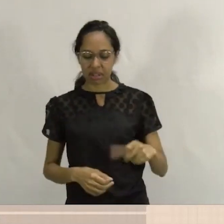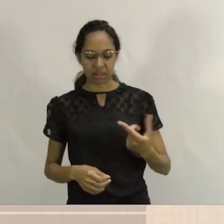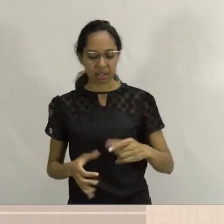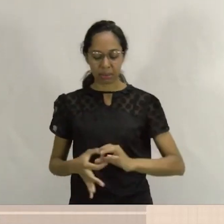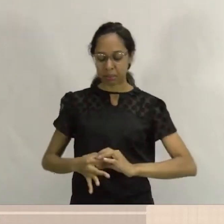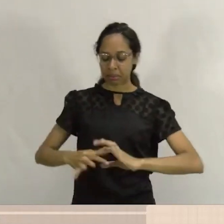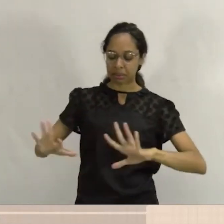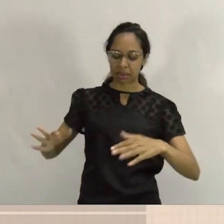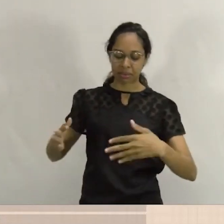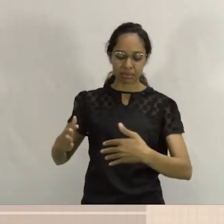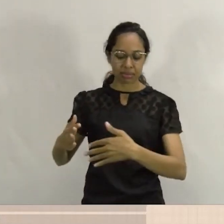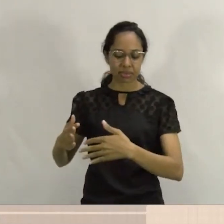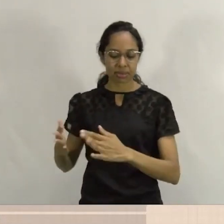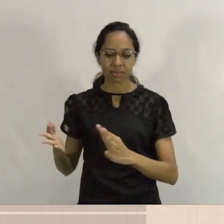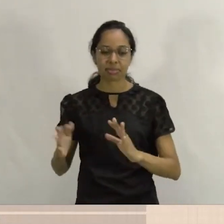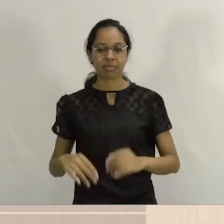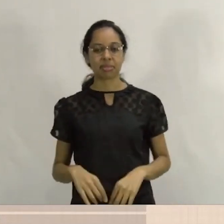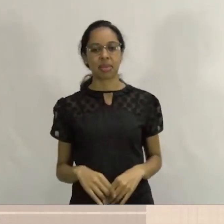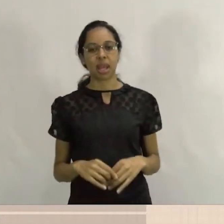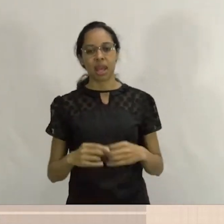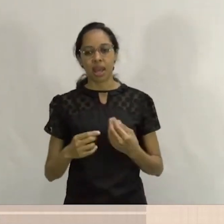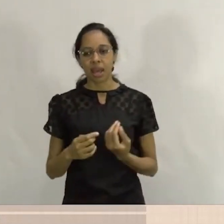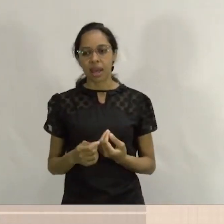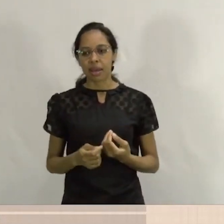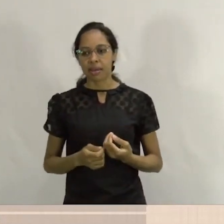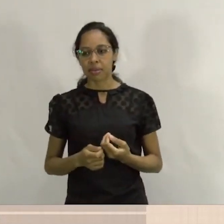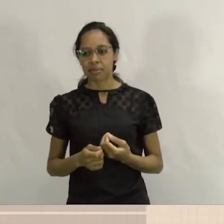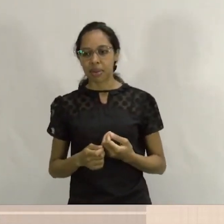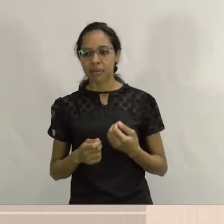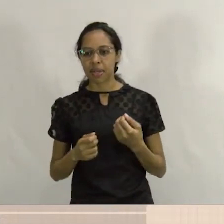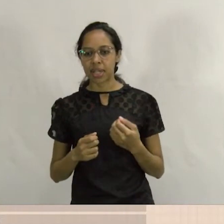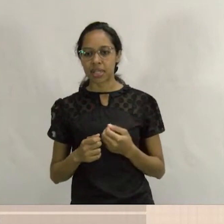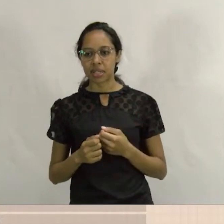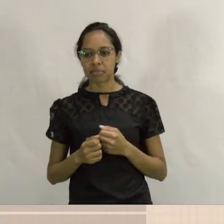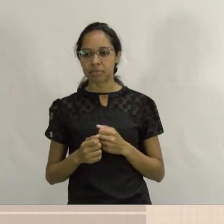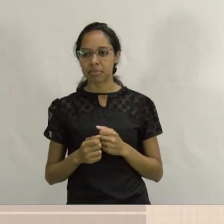malícia, avareza e maldade,